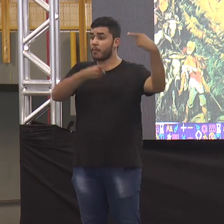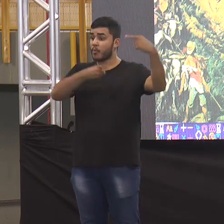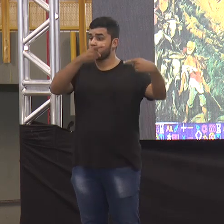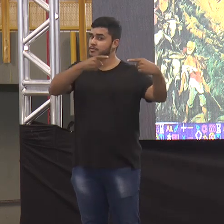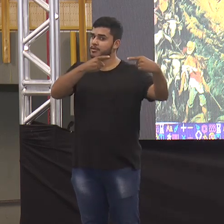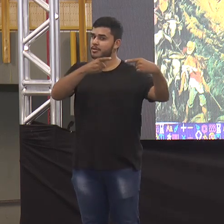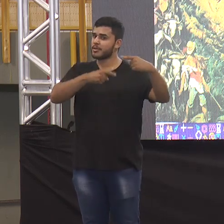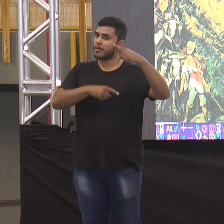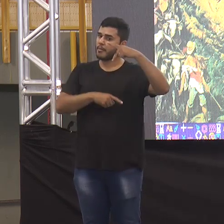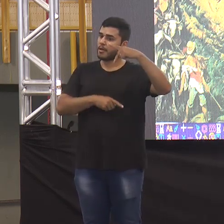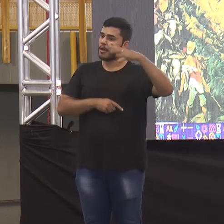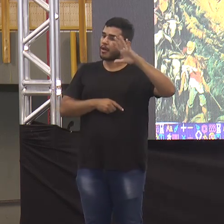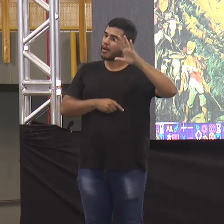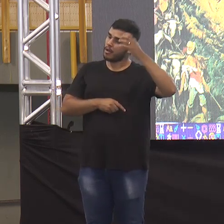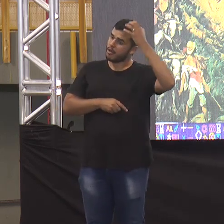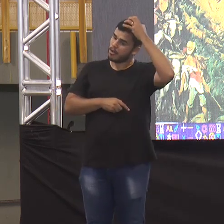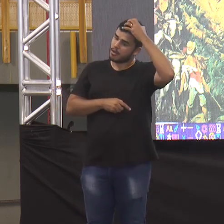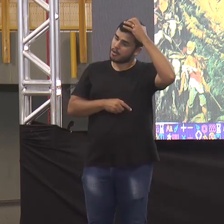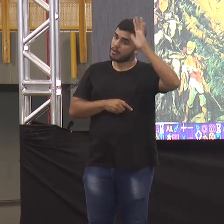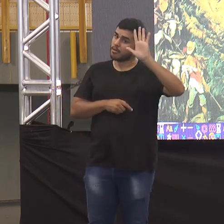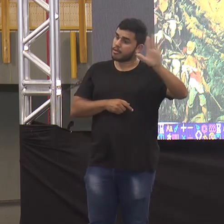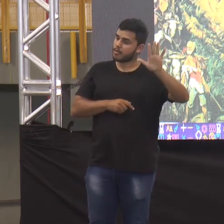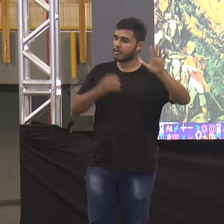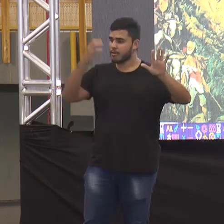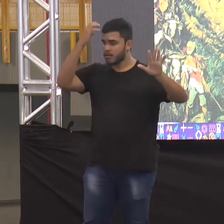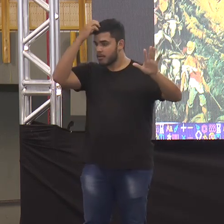tudo continua refletindo Portugal?